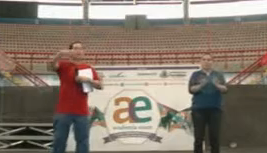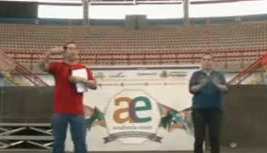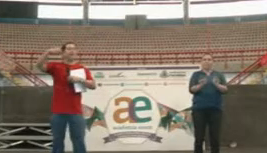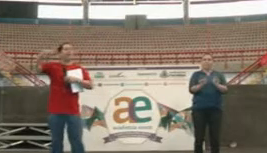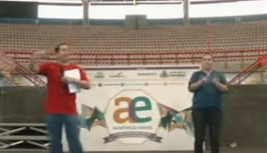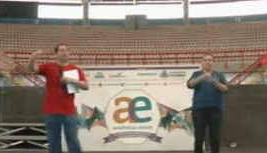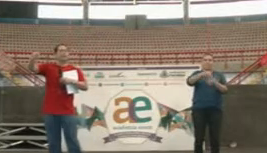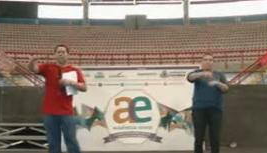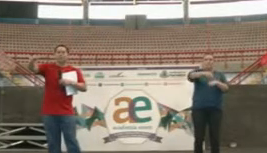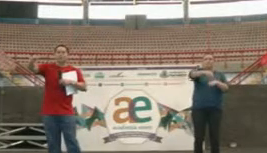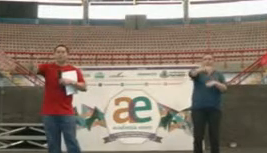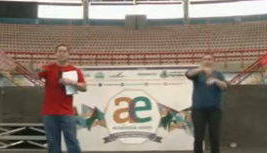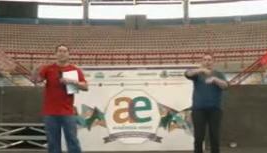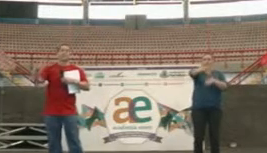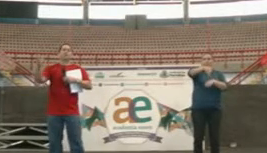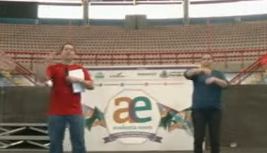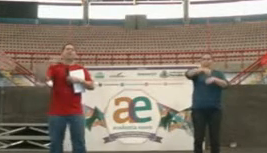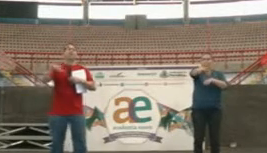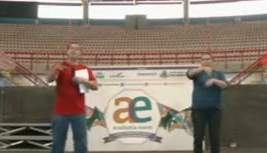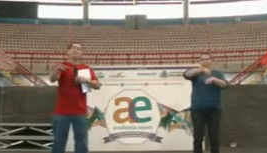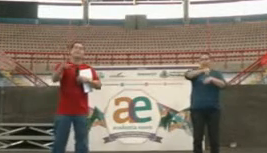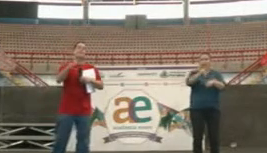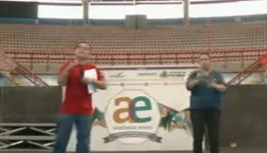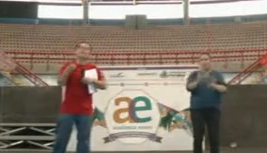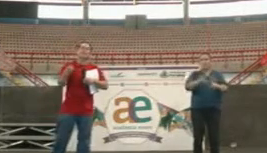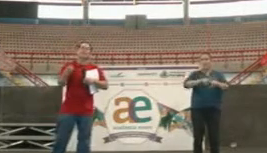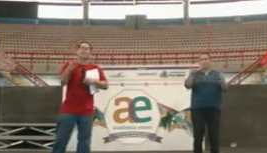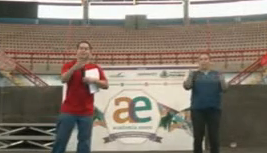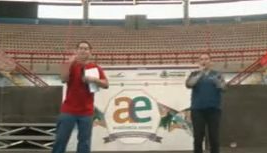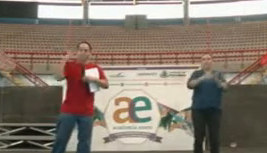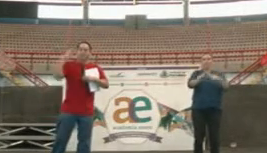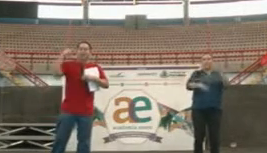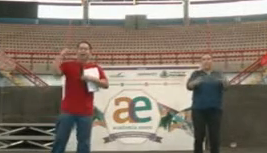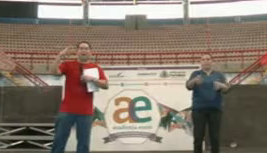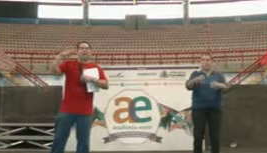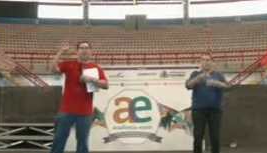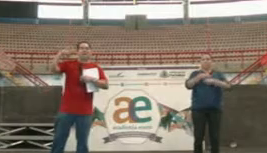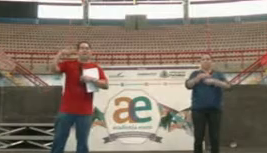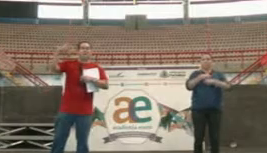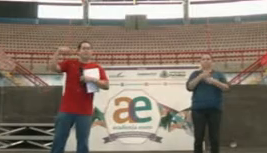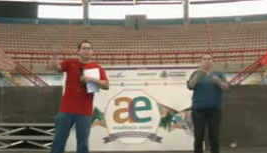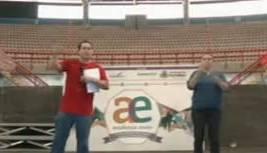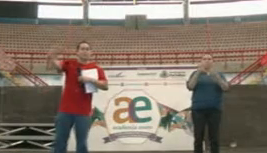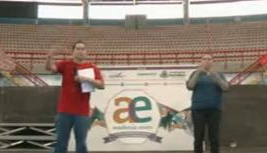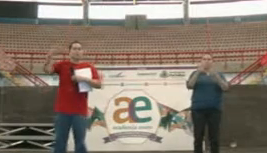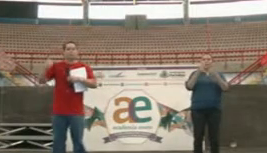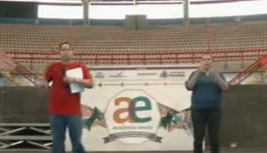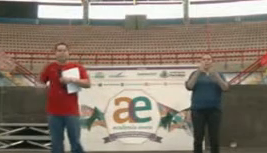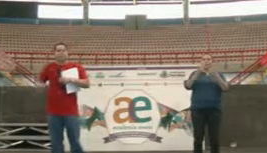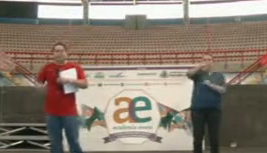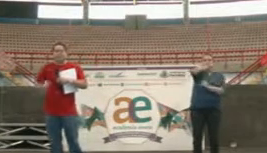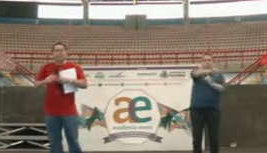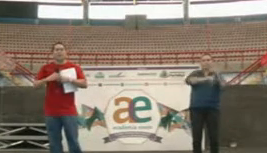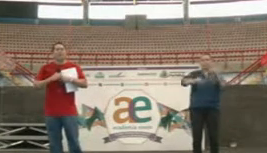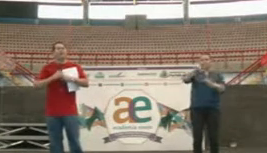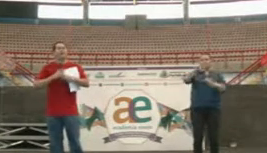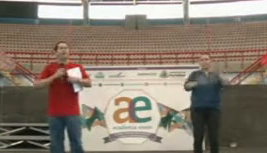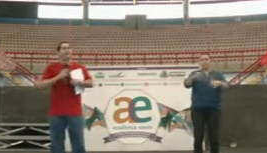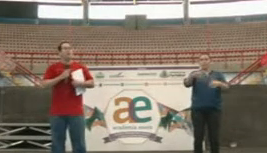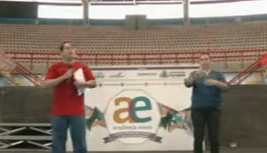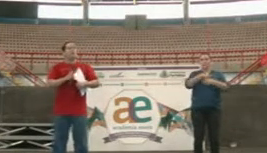que não ofenda tanto, e talvez a pessoa nem perceba que está sendo alterada a visão dela de mundo.